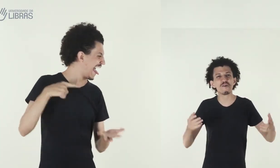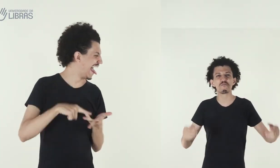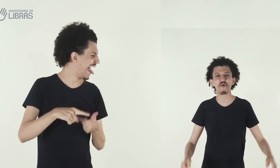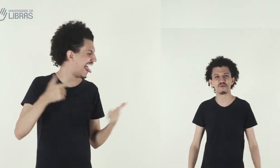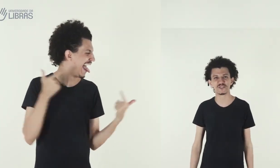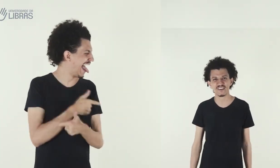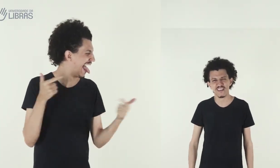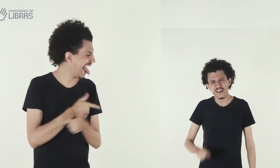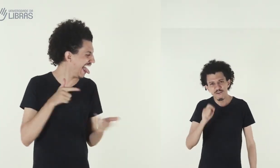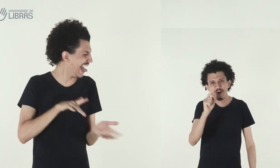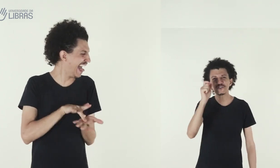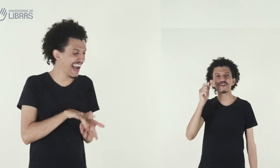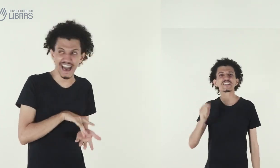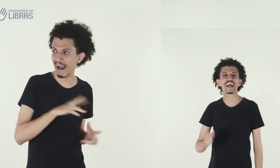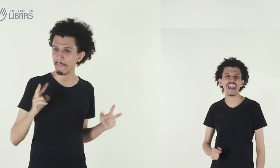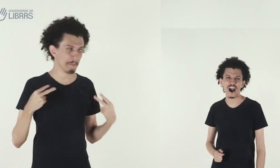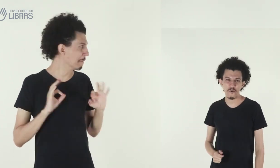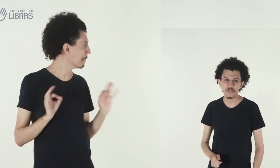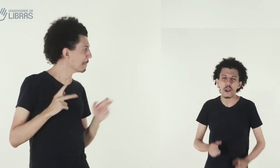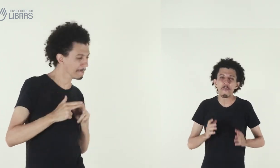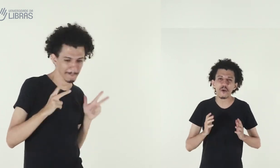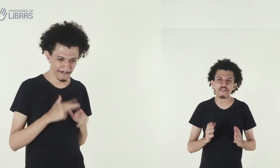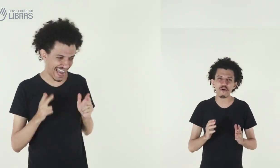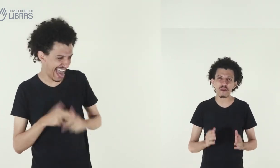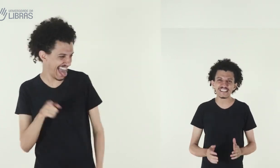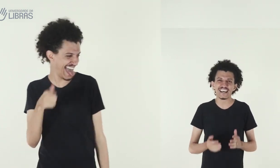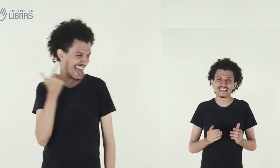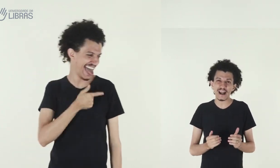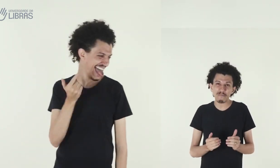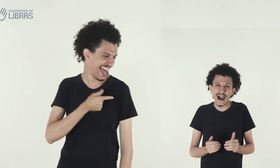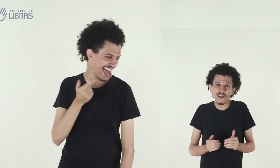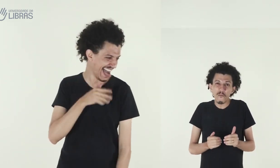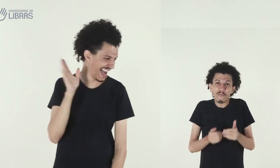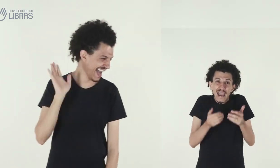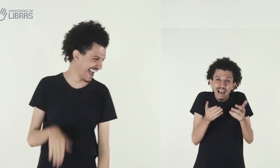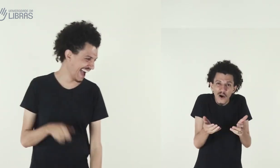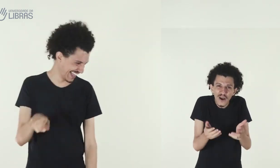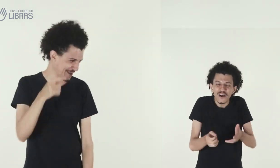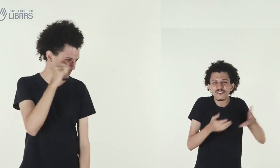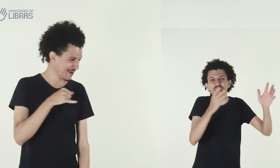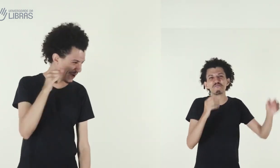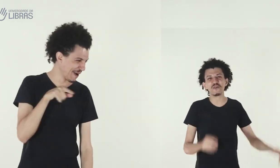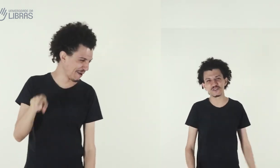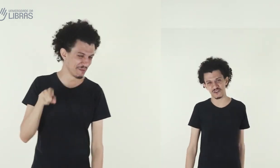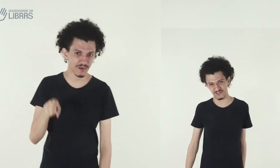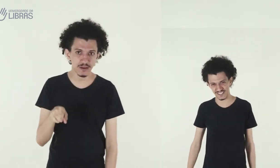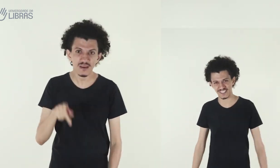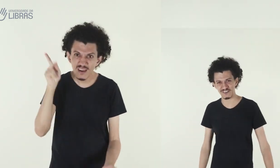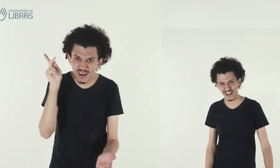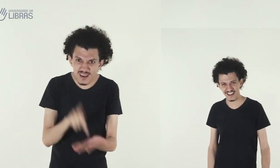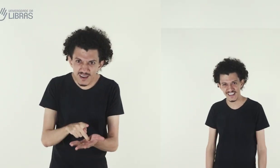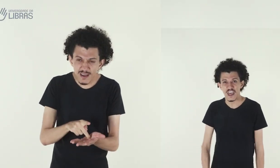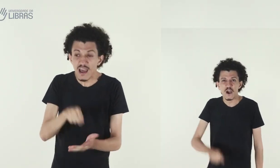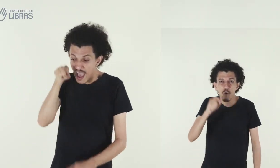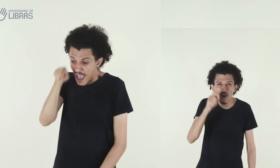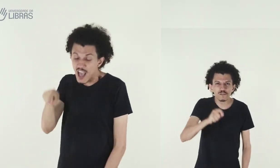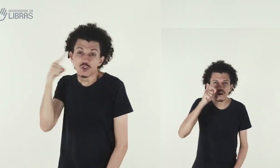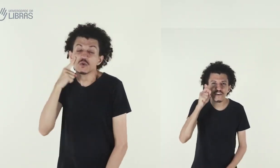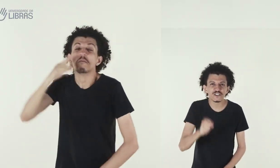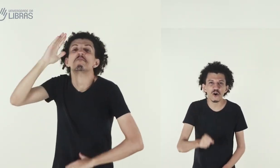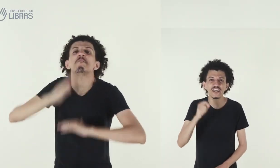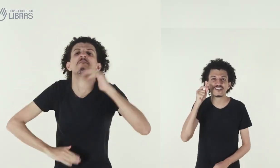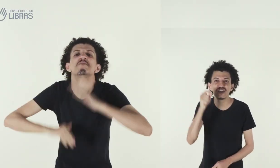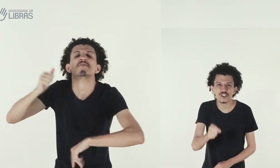surdos são bobos. Vou te contar a real. Provavelmente trabalham melhor do que muitos ouvintes que estão lá.